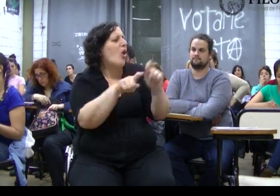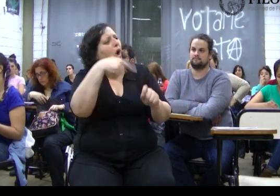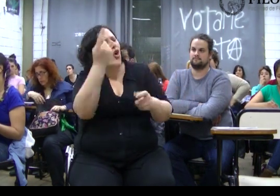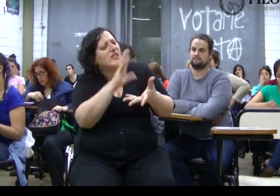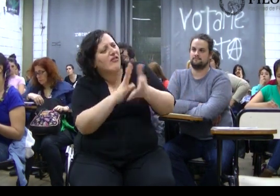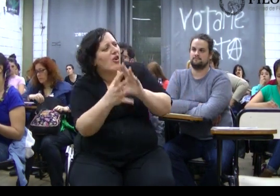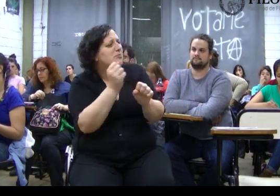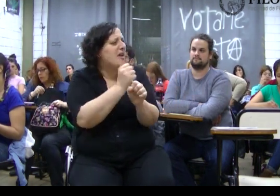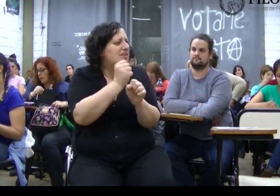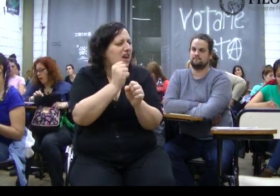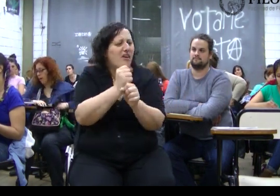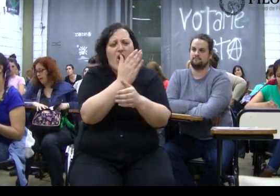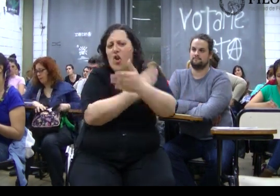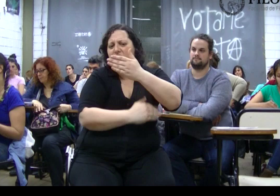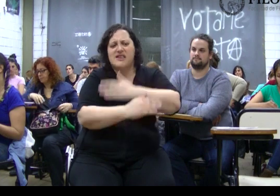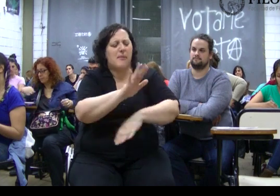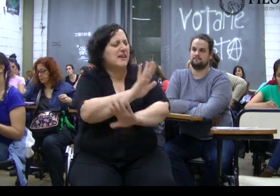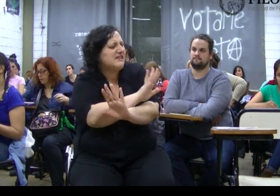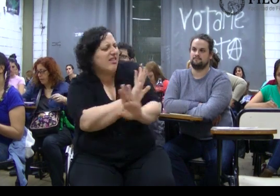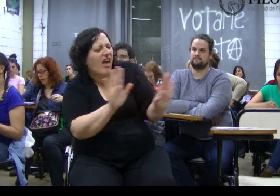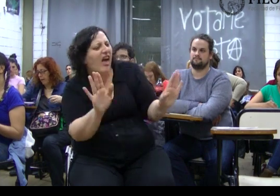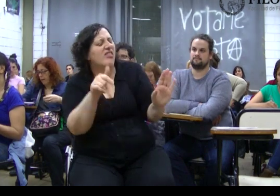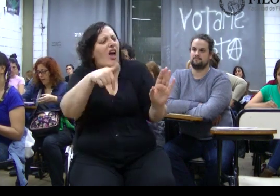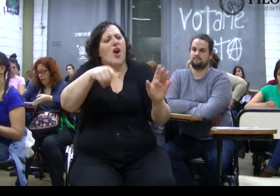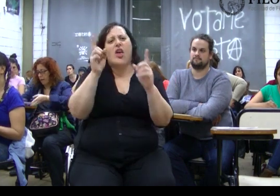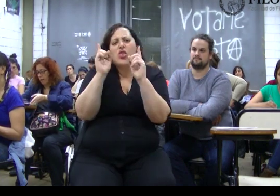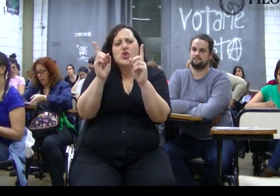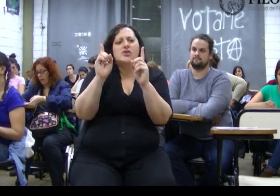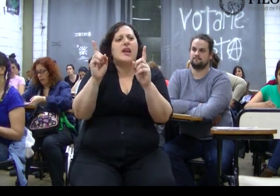a la discapacidad. Hoy las maestras